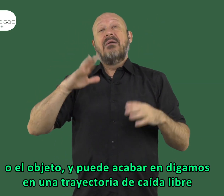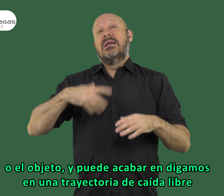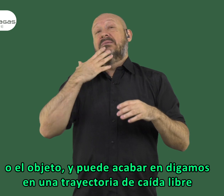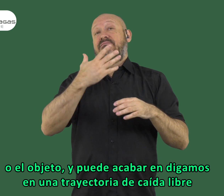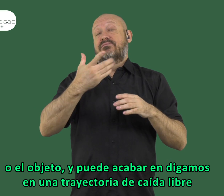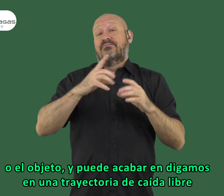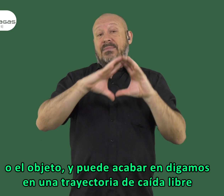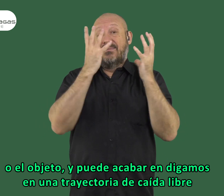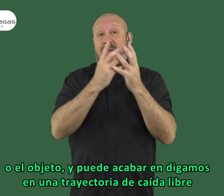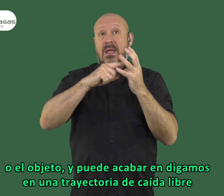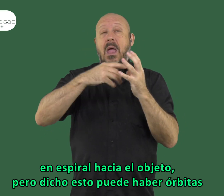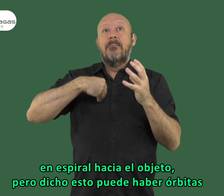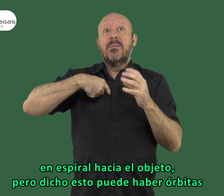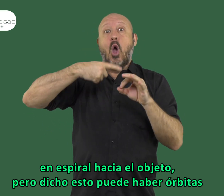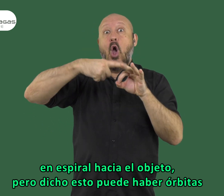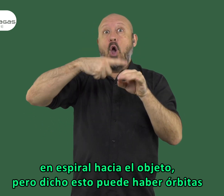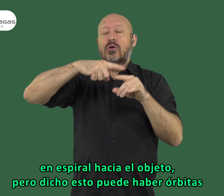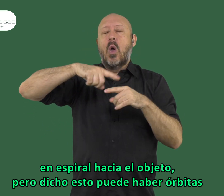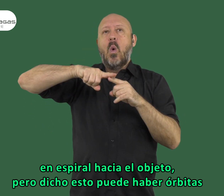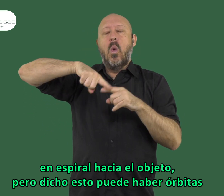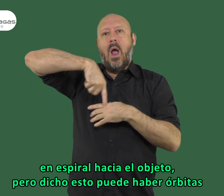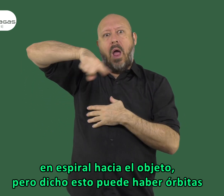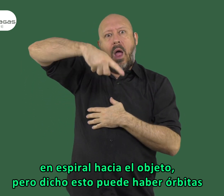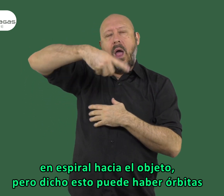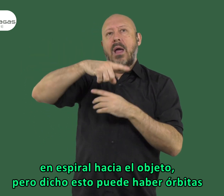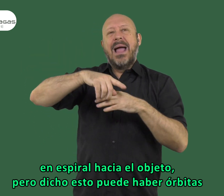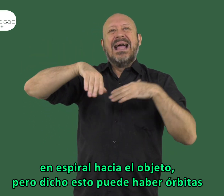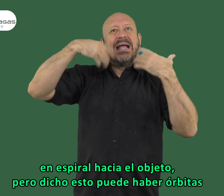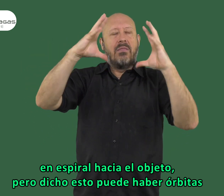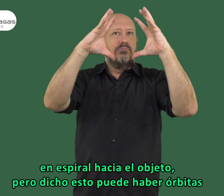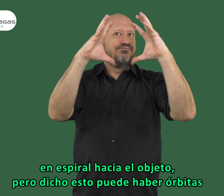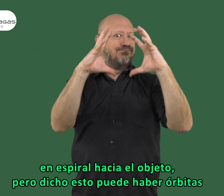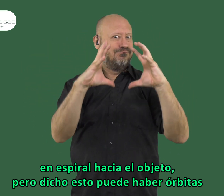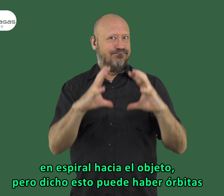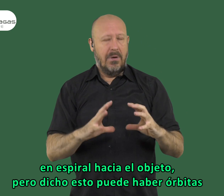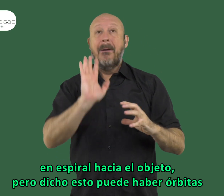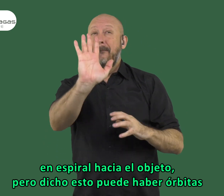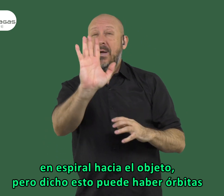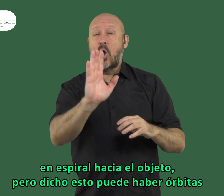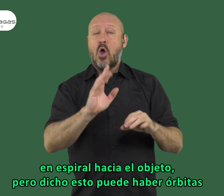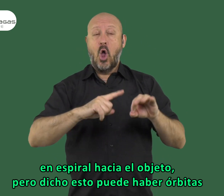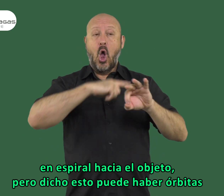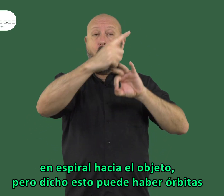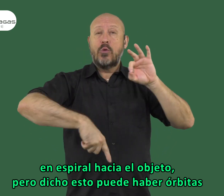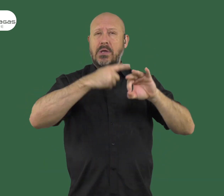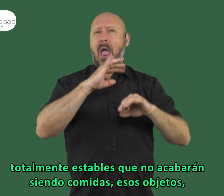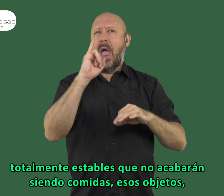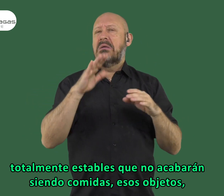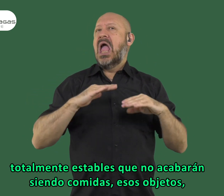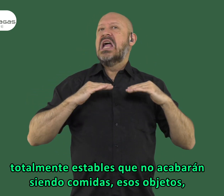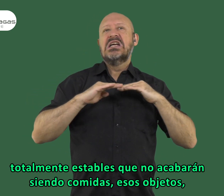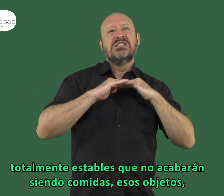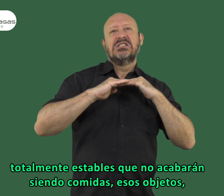una trayectoria de caída libre en espiral hacia el objeto. Pero, dicho esto, puede haber órbitas